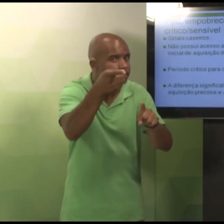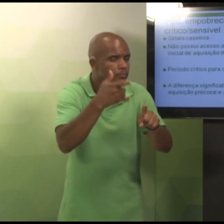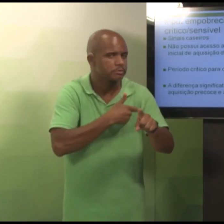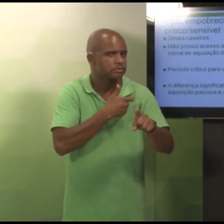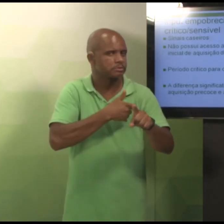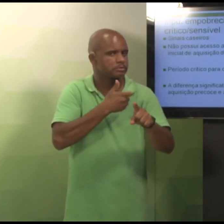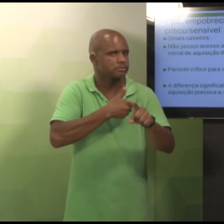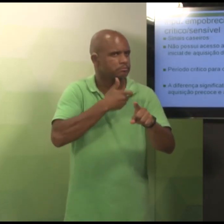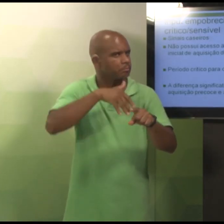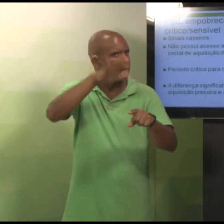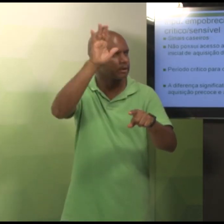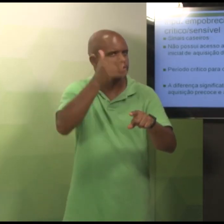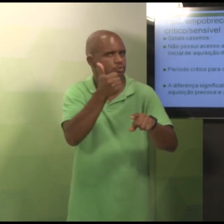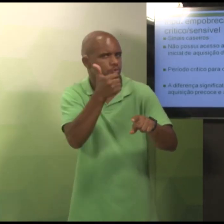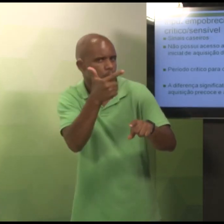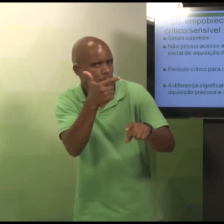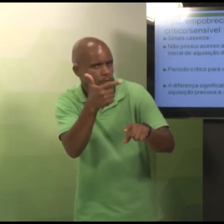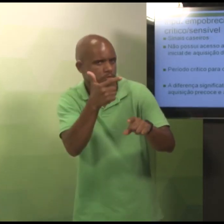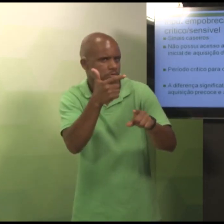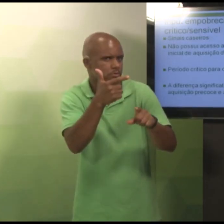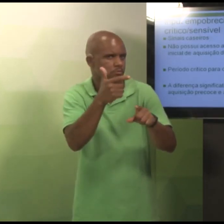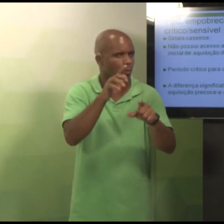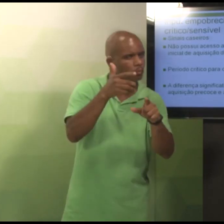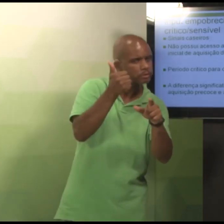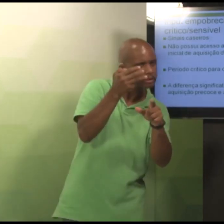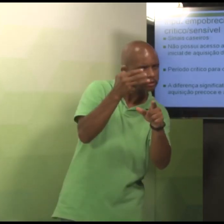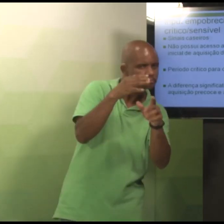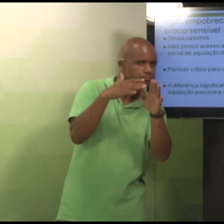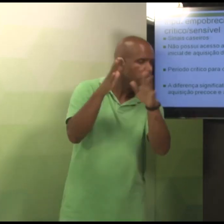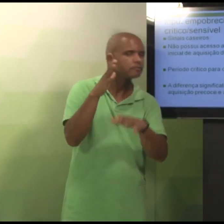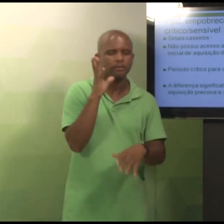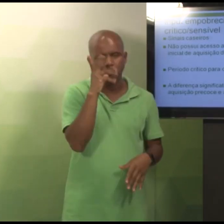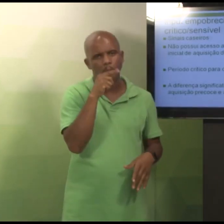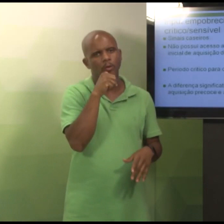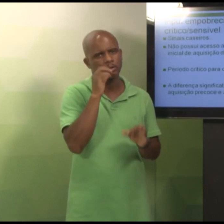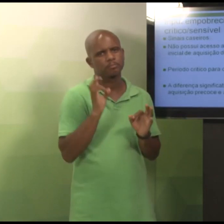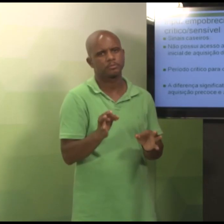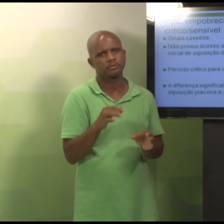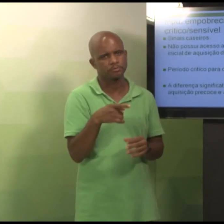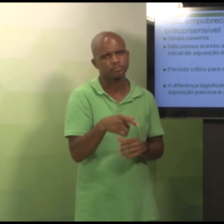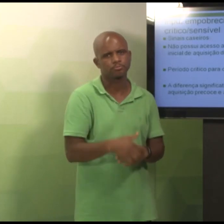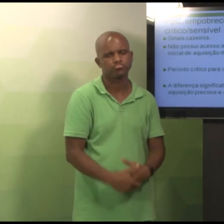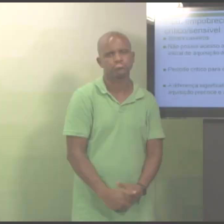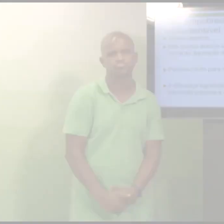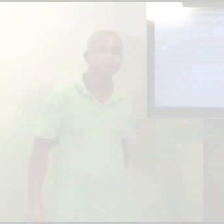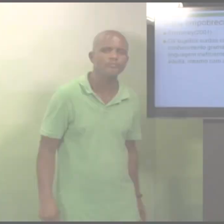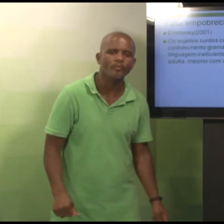Dependendo da faixa etária, a partir dos 12 anos, o processo é mais lento, mais demorado.